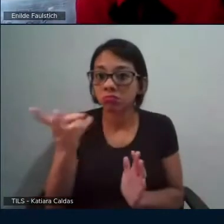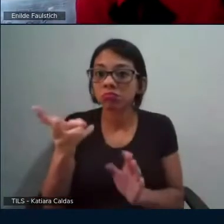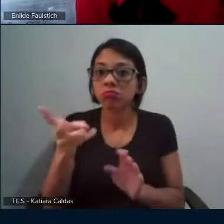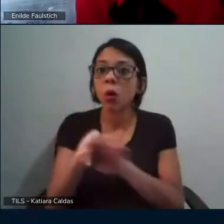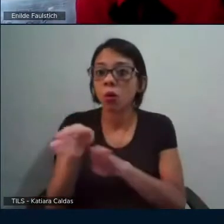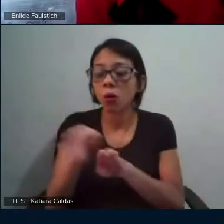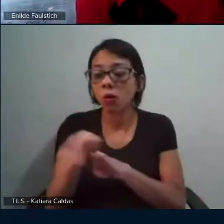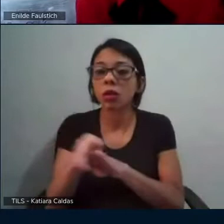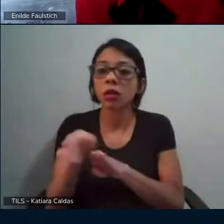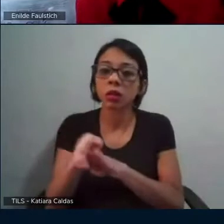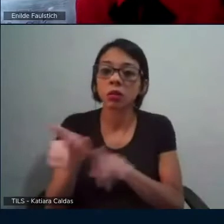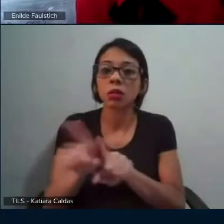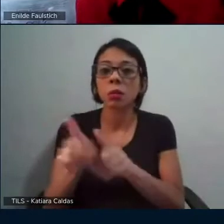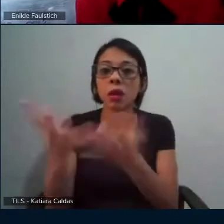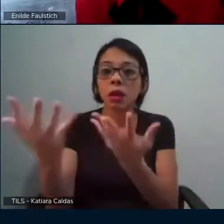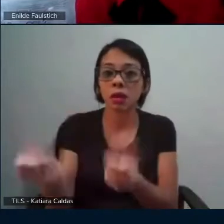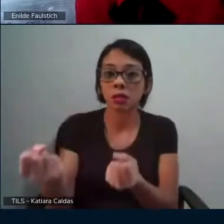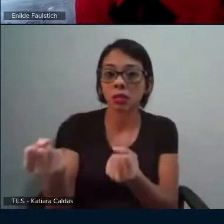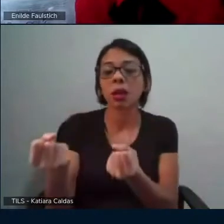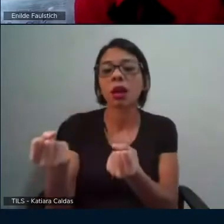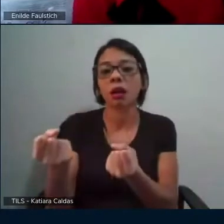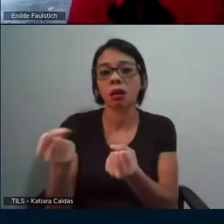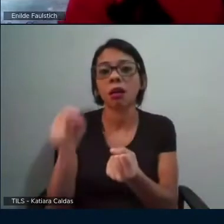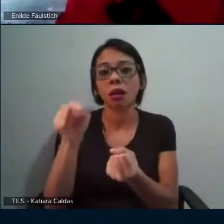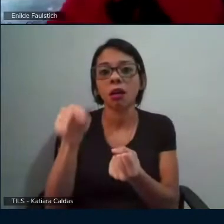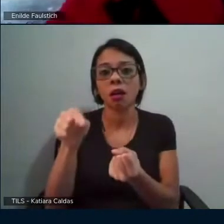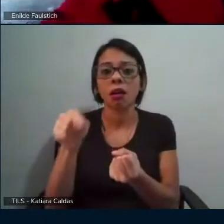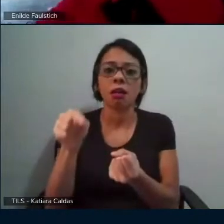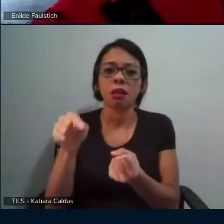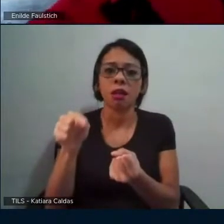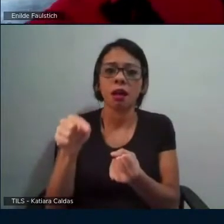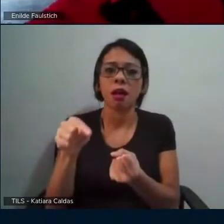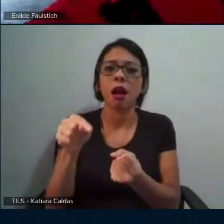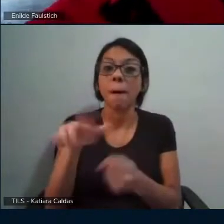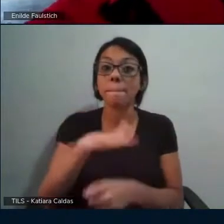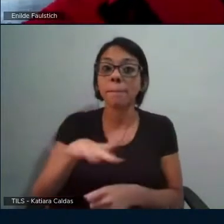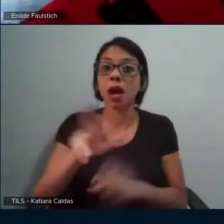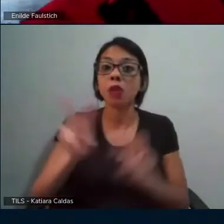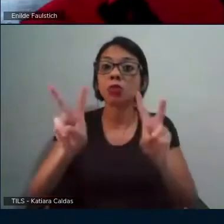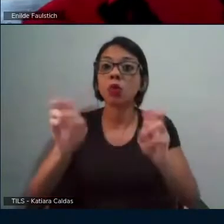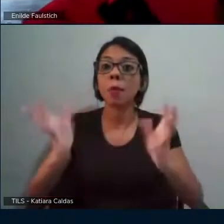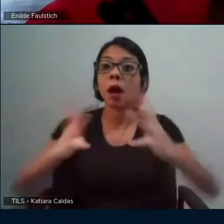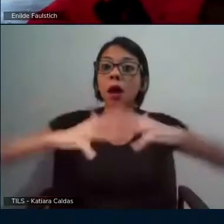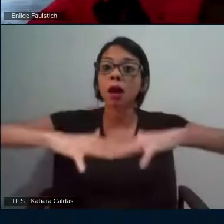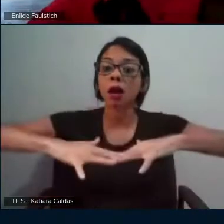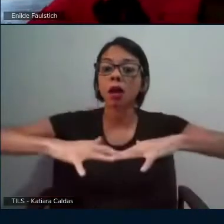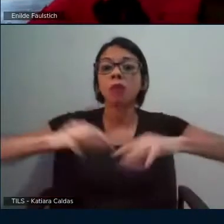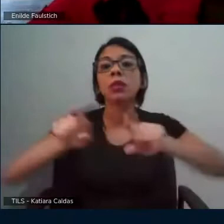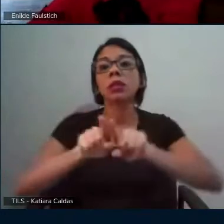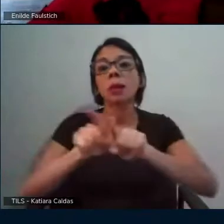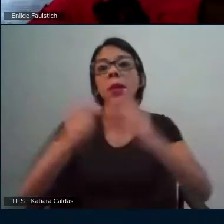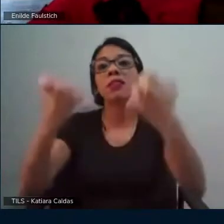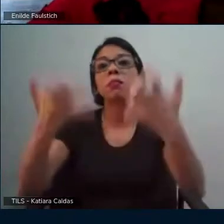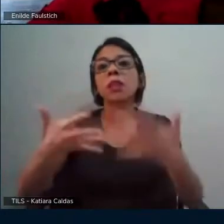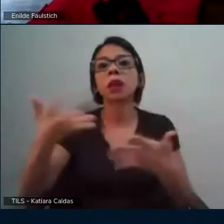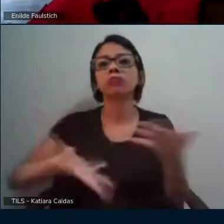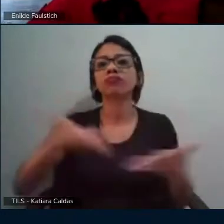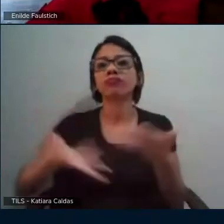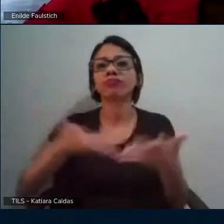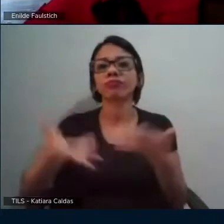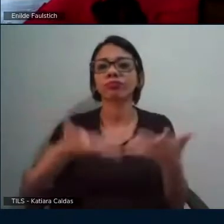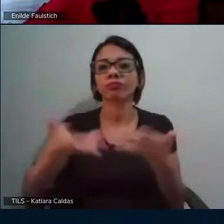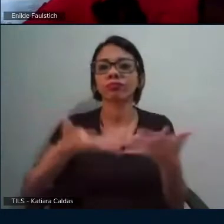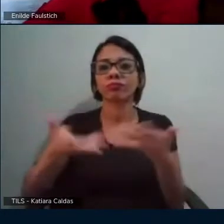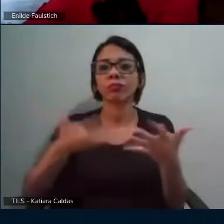também aceitar, que nessa parte de harmonização, você fizesse uma explicação